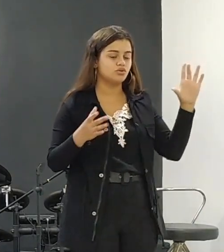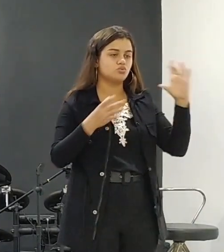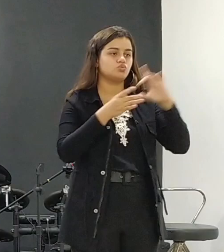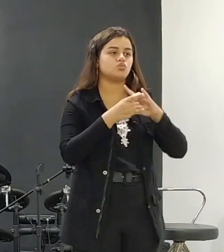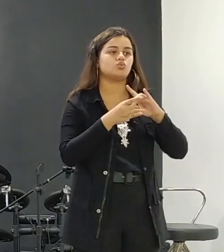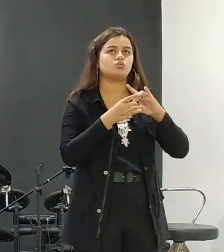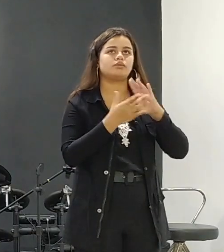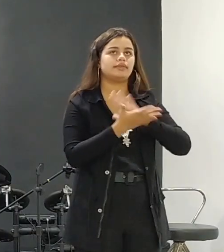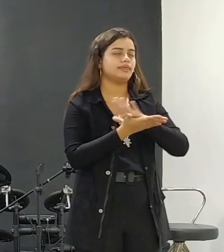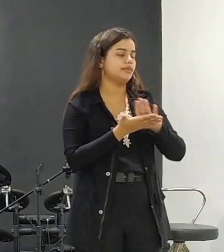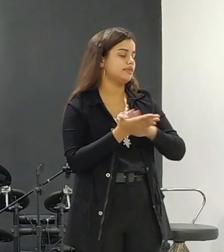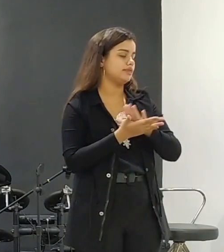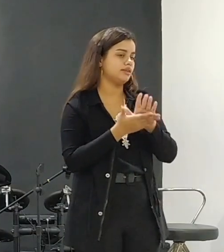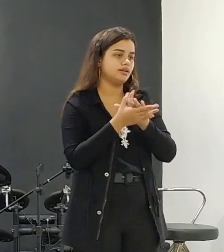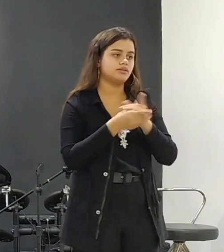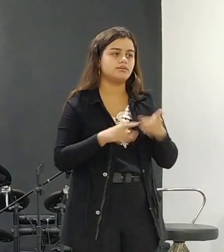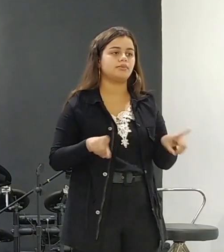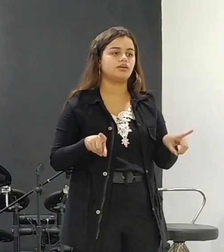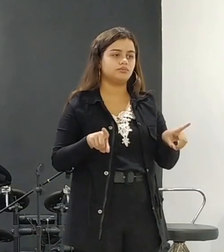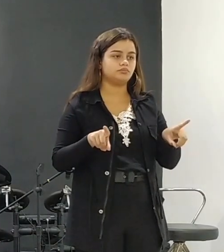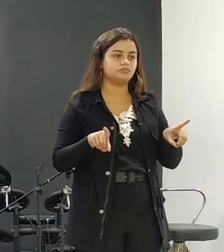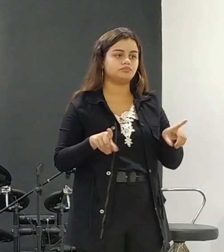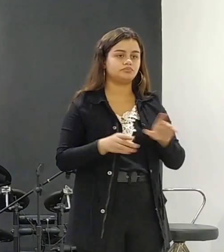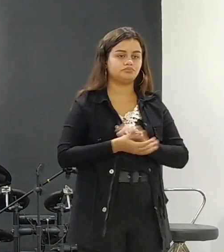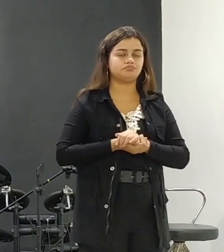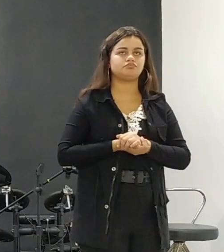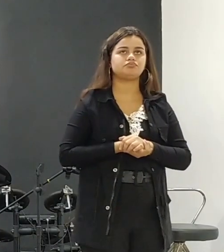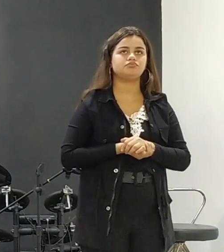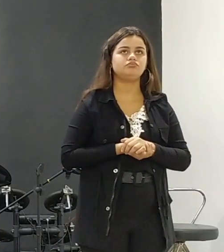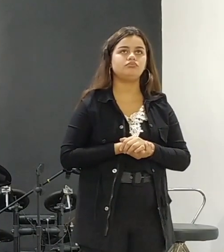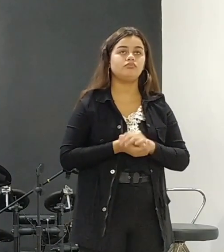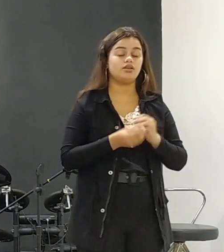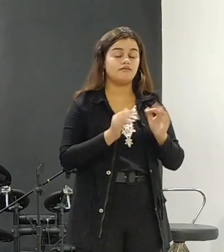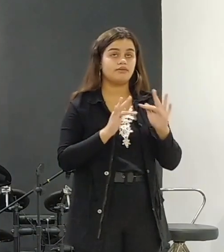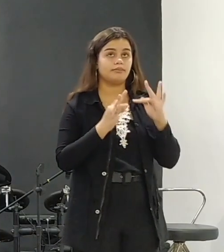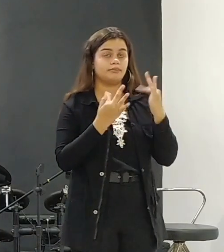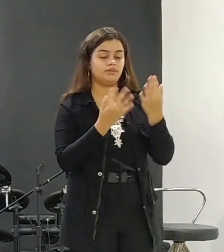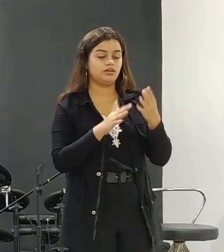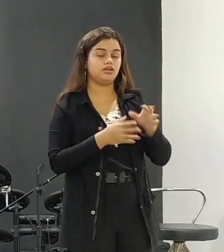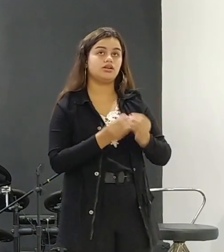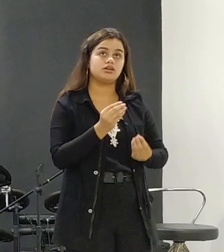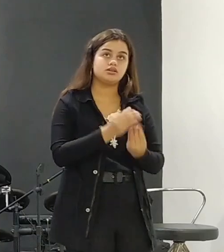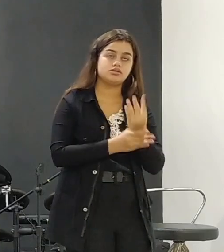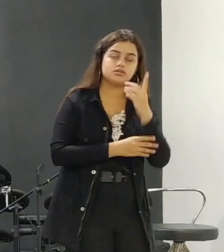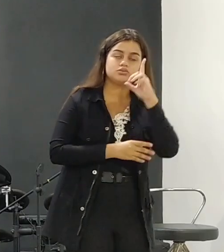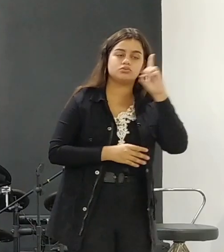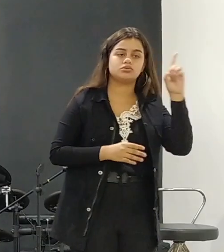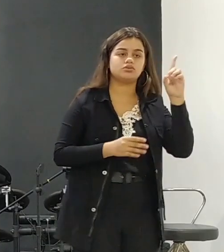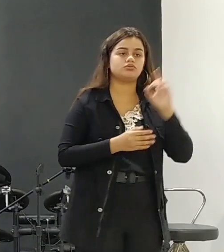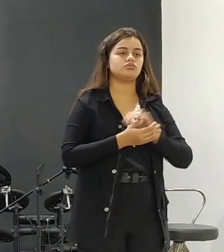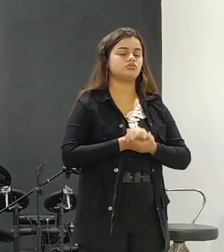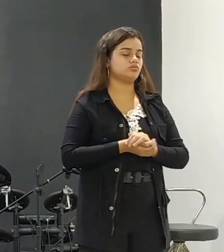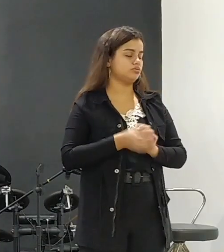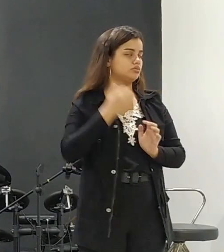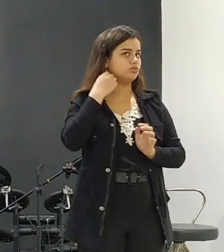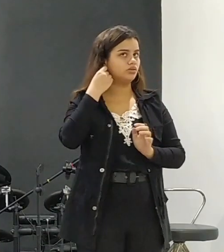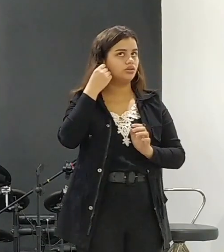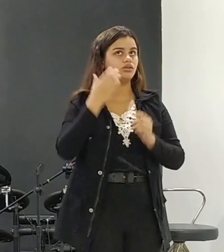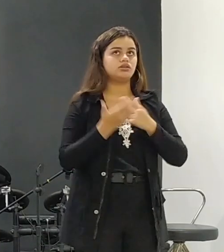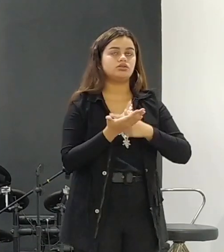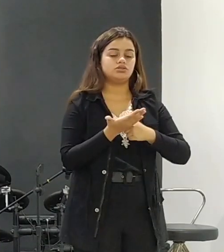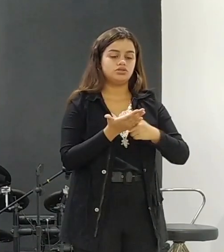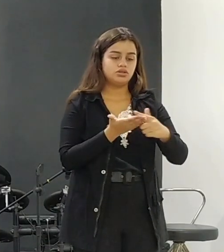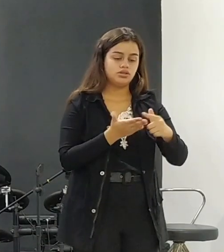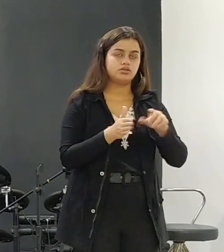Deus ajuntou, não separe o homem. Família é a criação de Deus, está no centro do propósito. Lá em